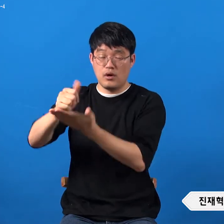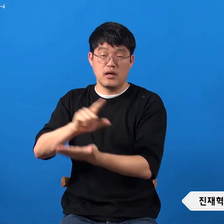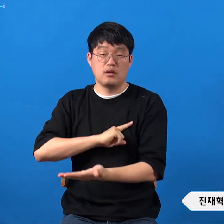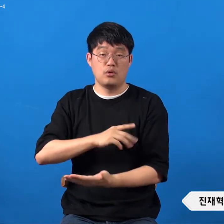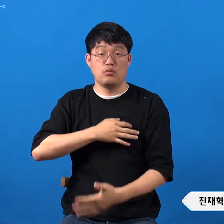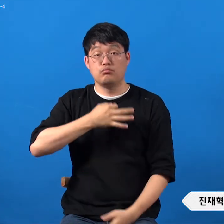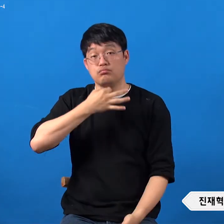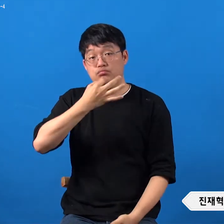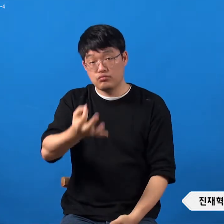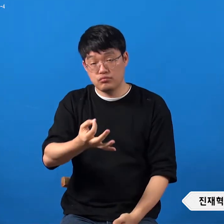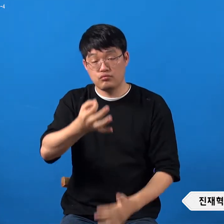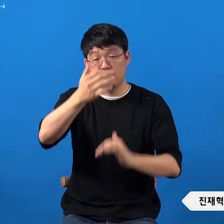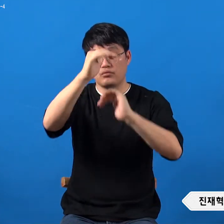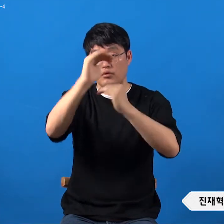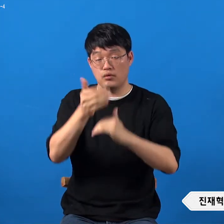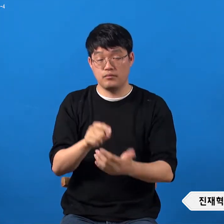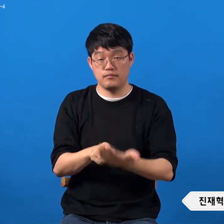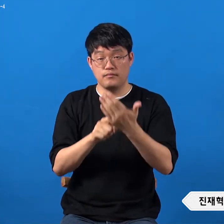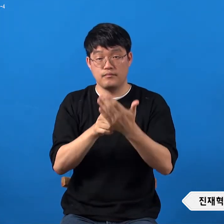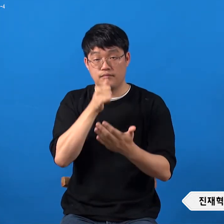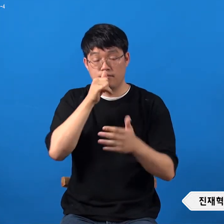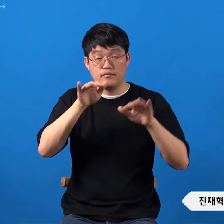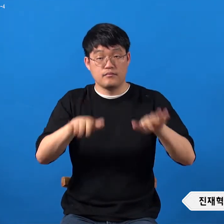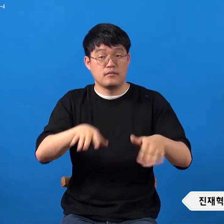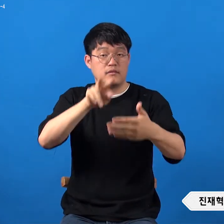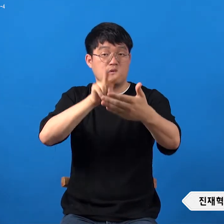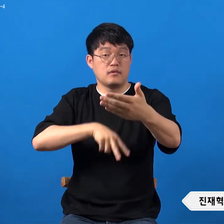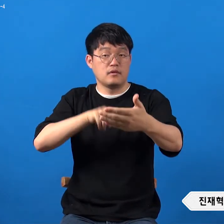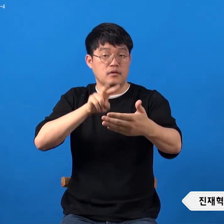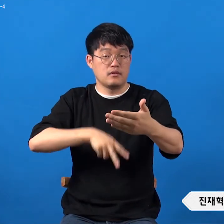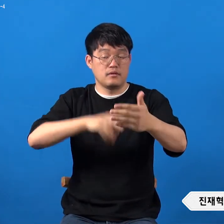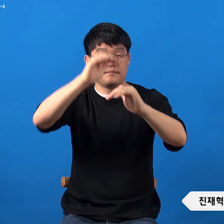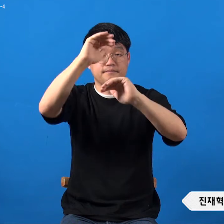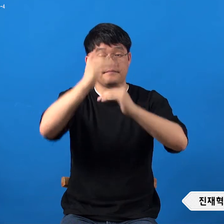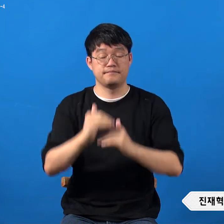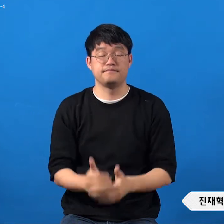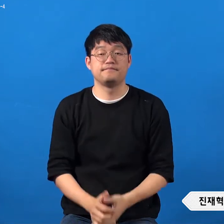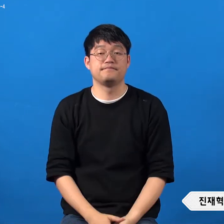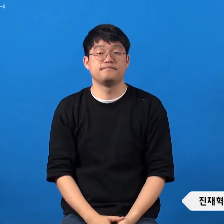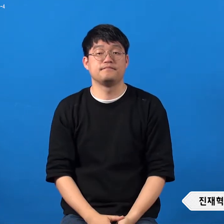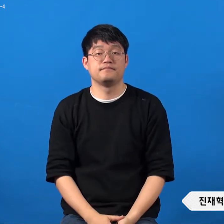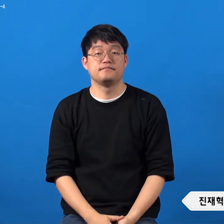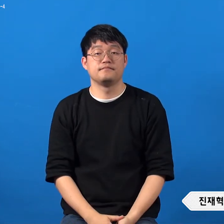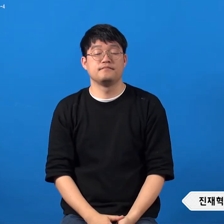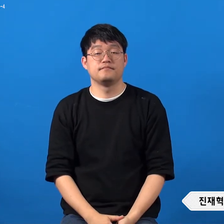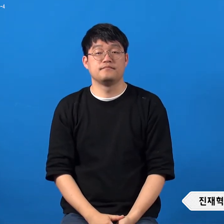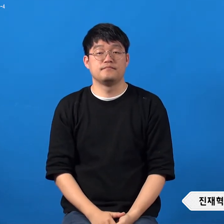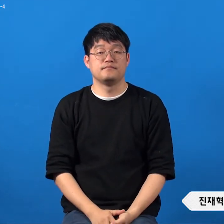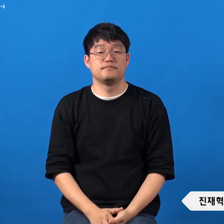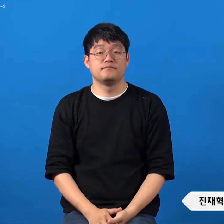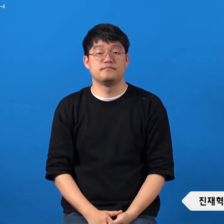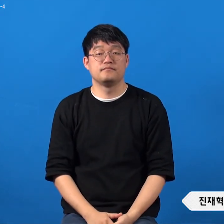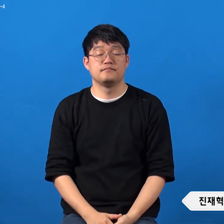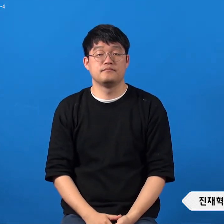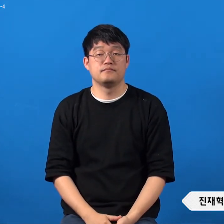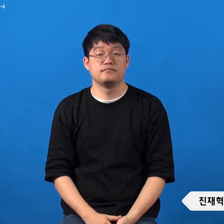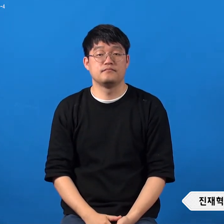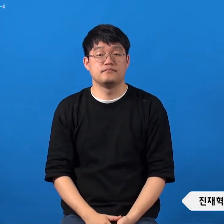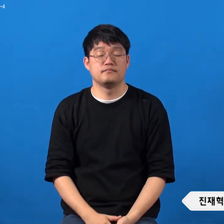번의 여호와의 이름을 부르는 장면이 등장합니다. 오늘 읽은 본문의 말씀입니다.